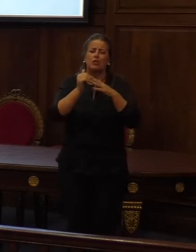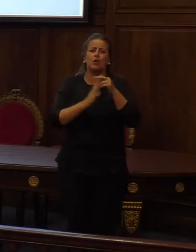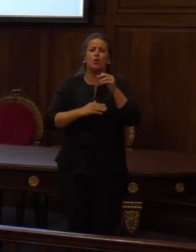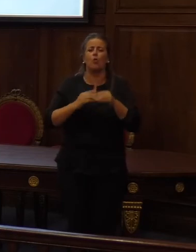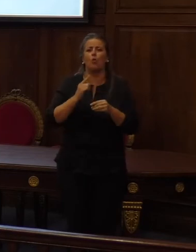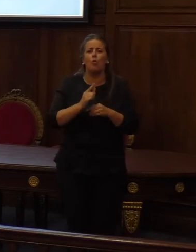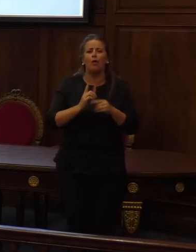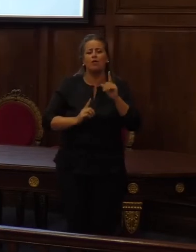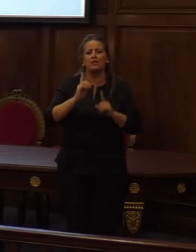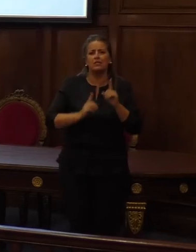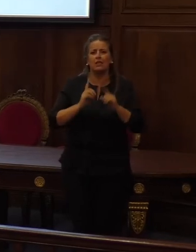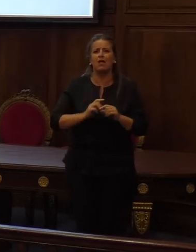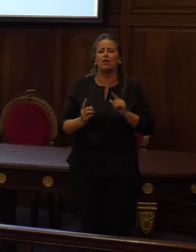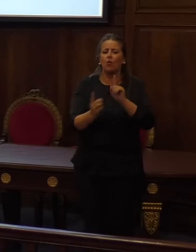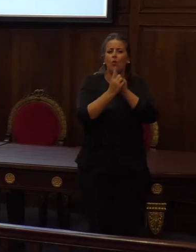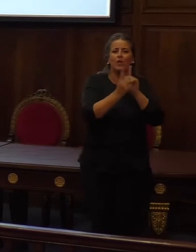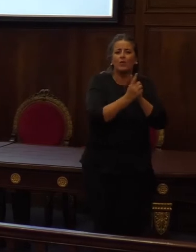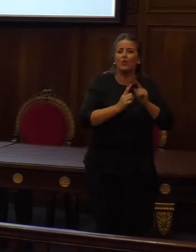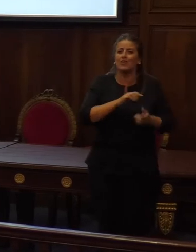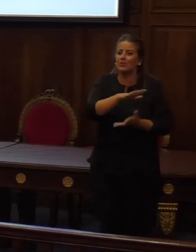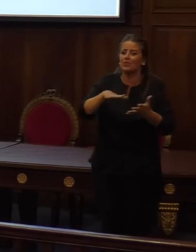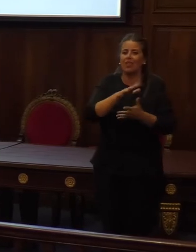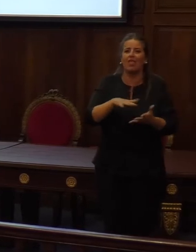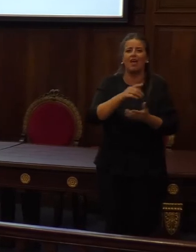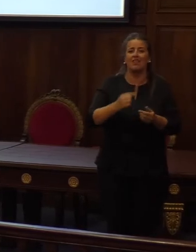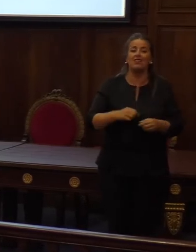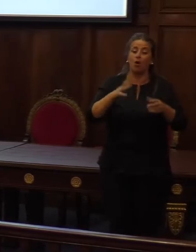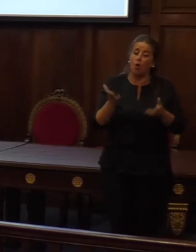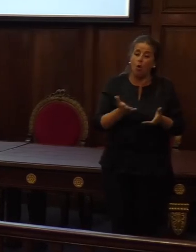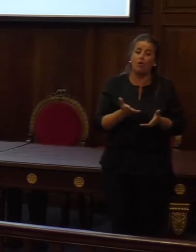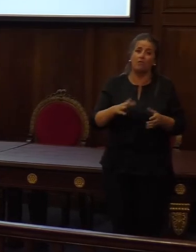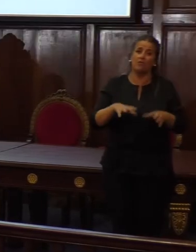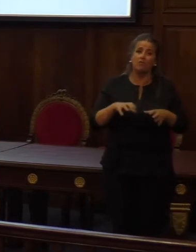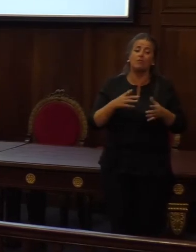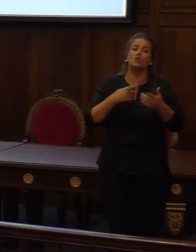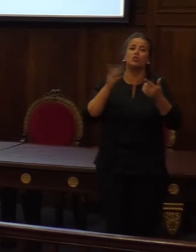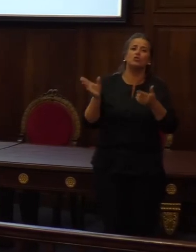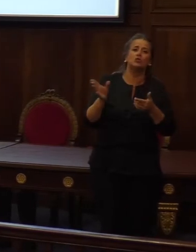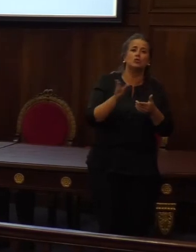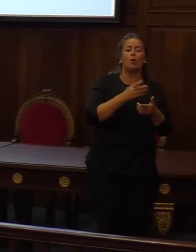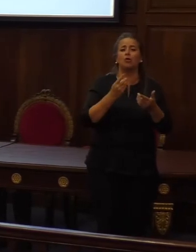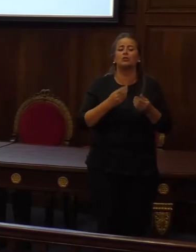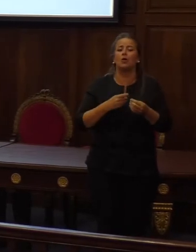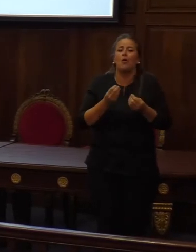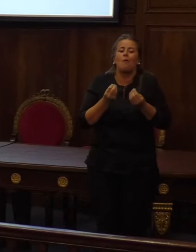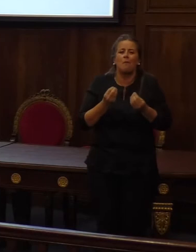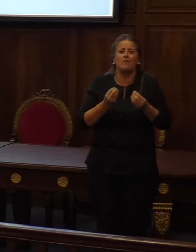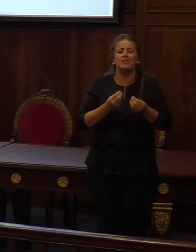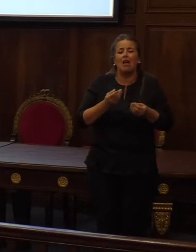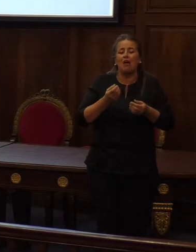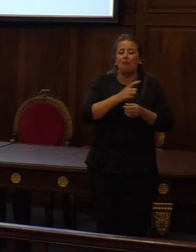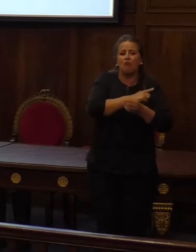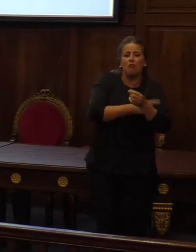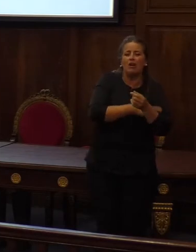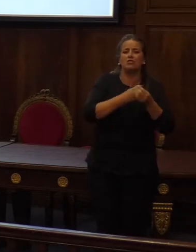Uruguay de hoy y de la sociedad en que vivimos, es absolutamente tangible. Con un esfuerzo de combinar las distintas